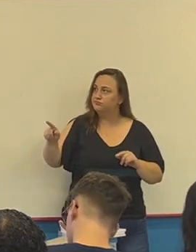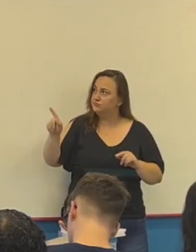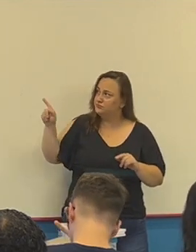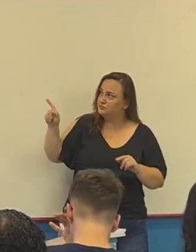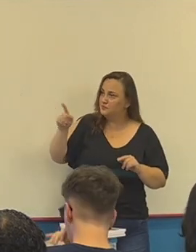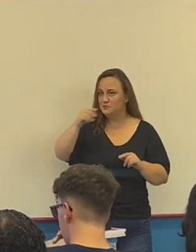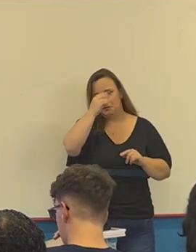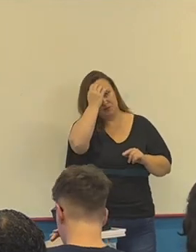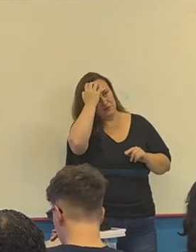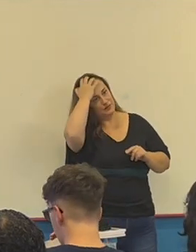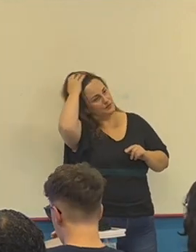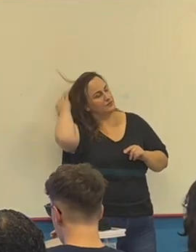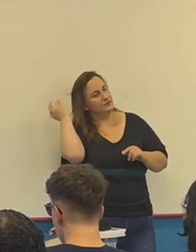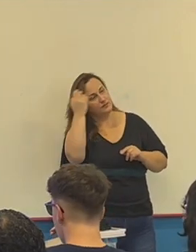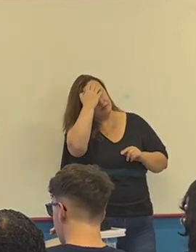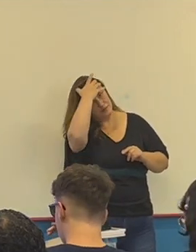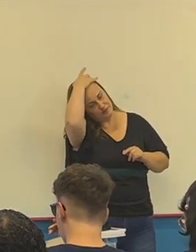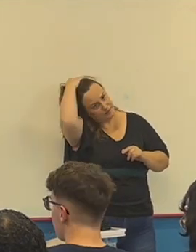passando aqui